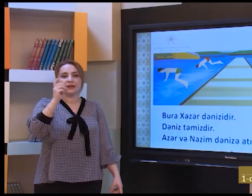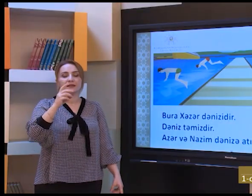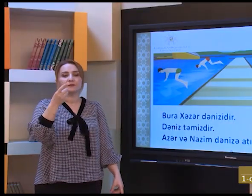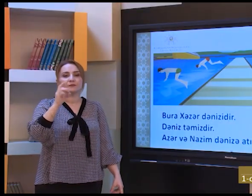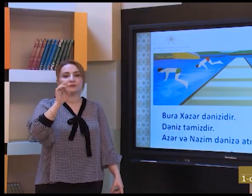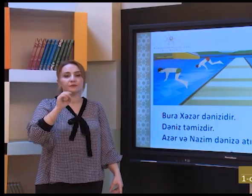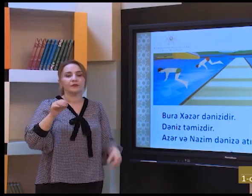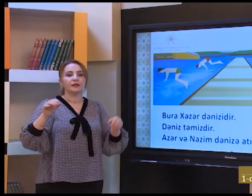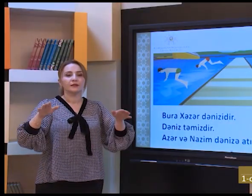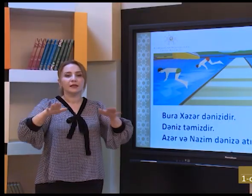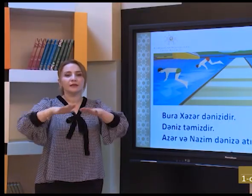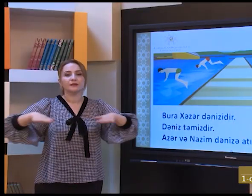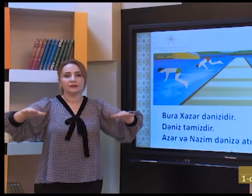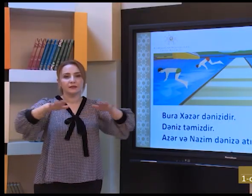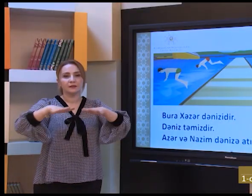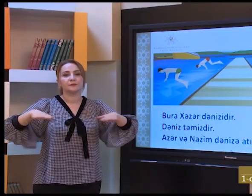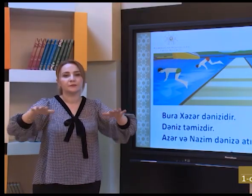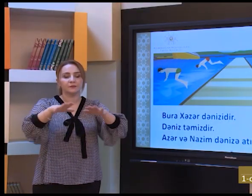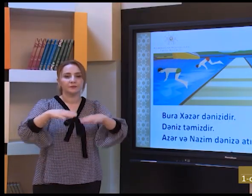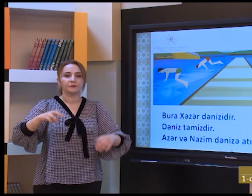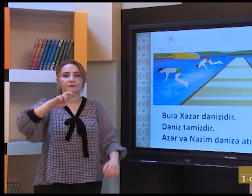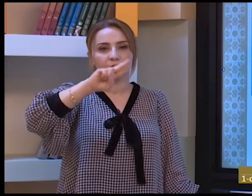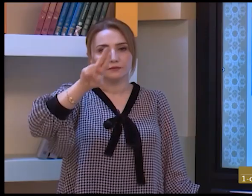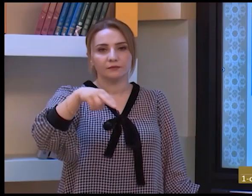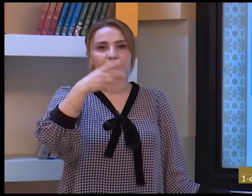Xəzər dənizidir.